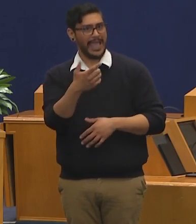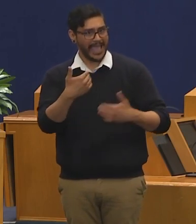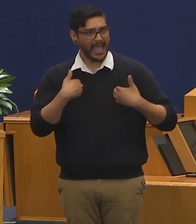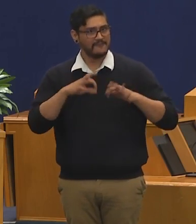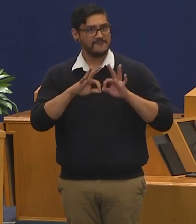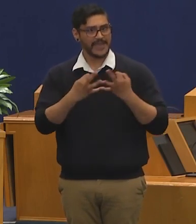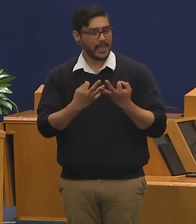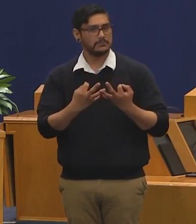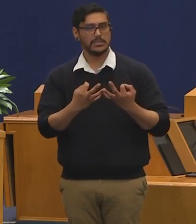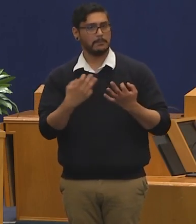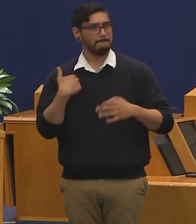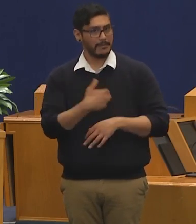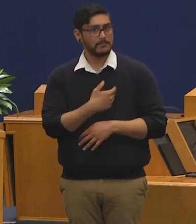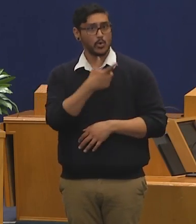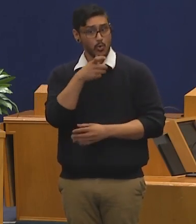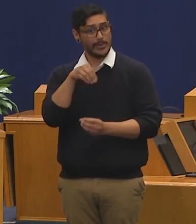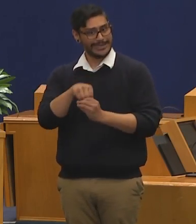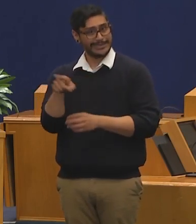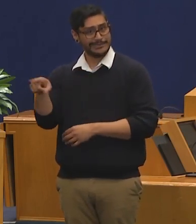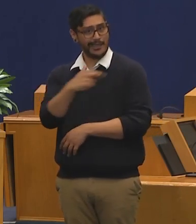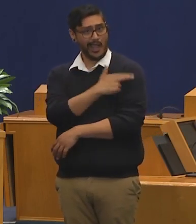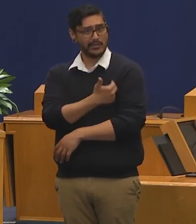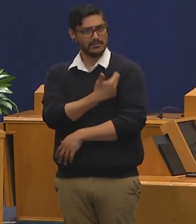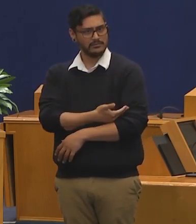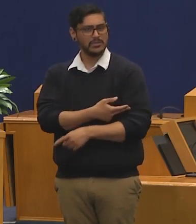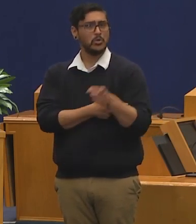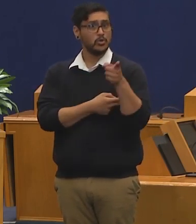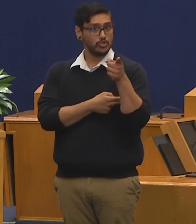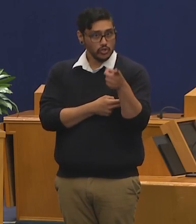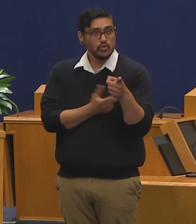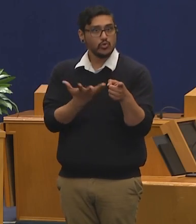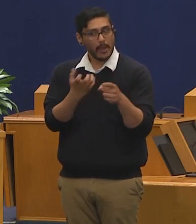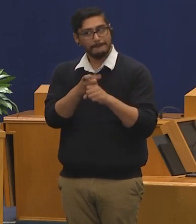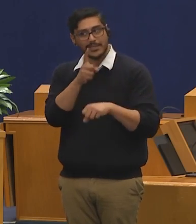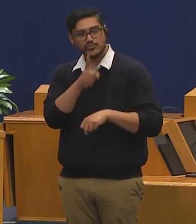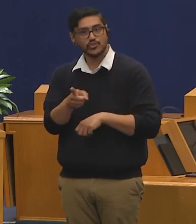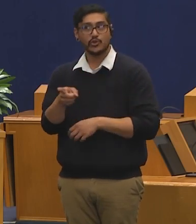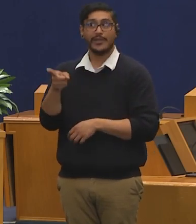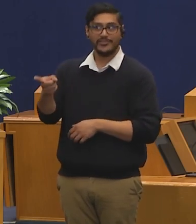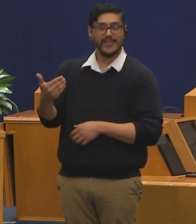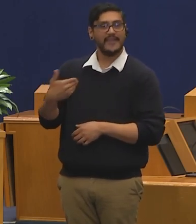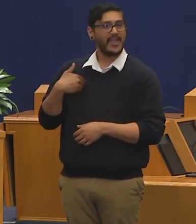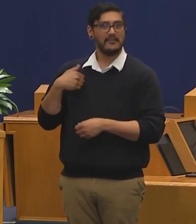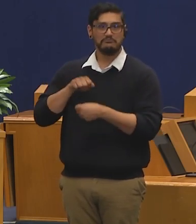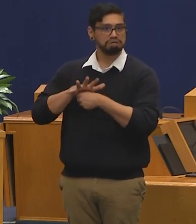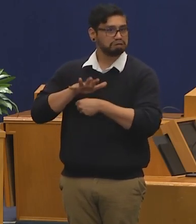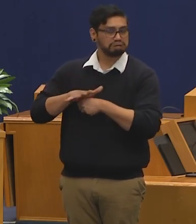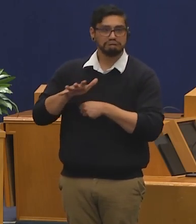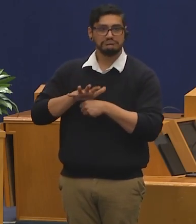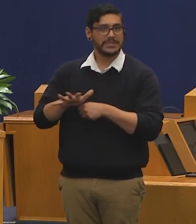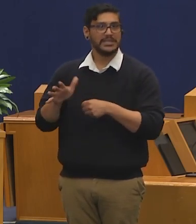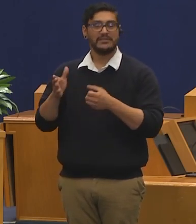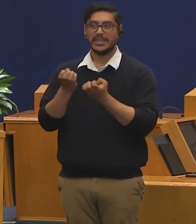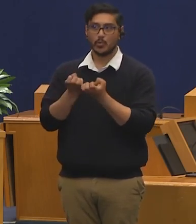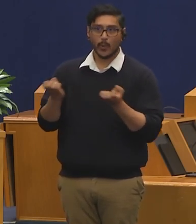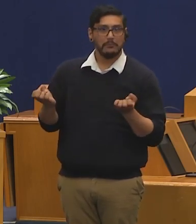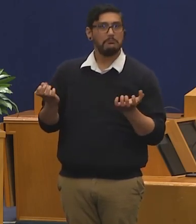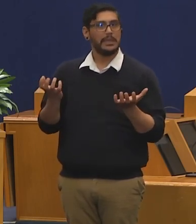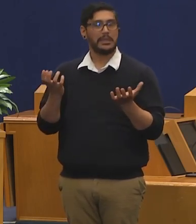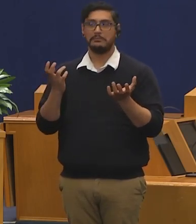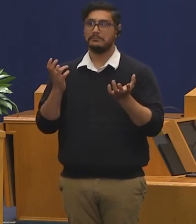el hospital tiene el espacio, el equipo, el personal que necesitan para